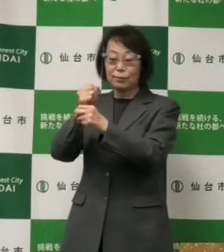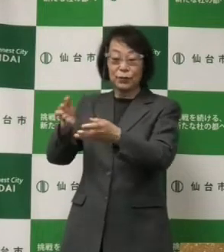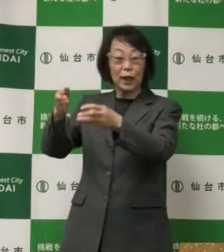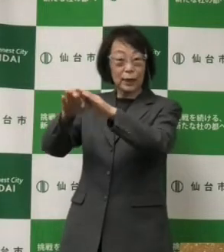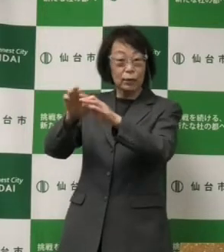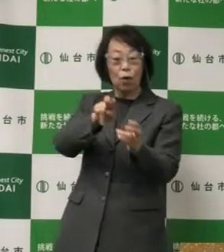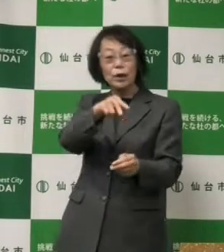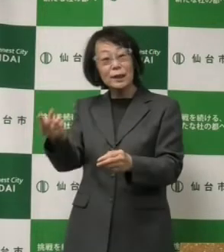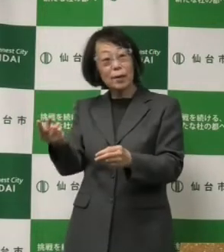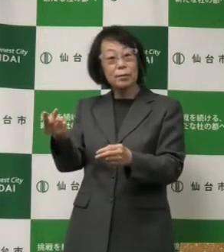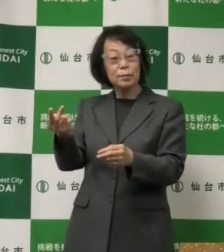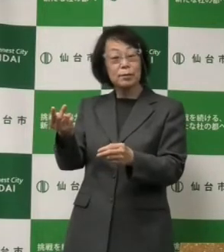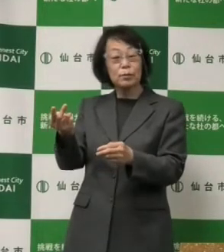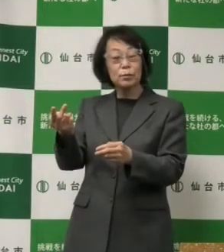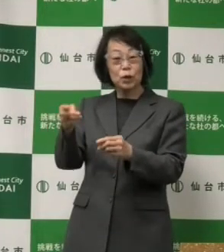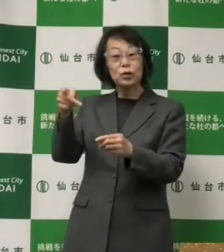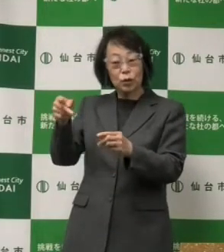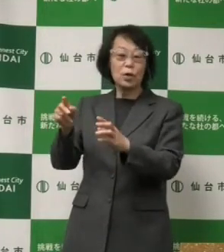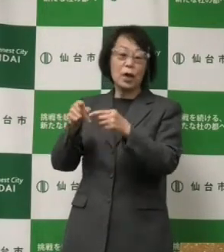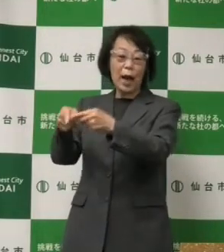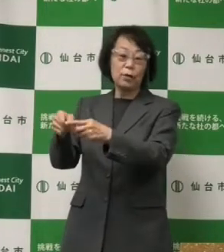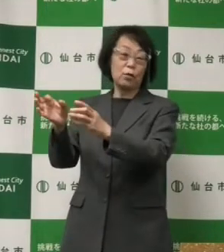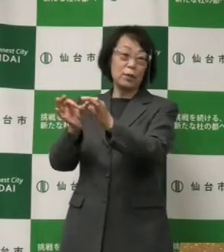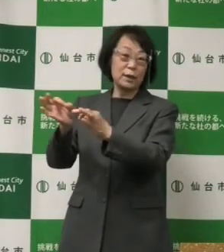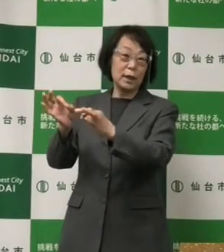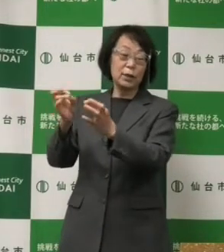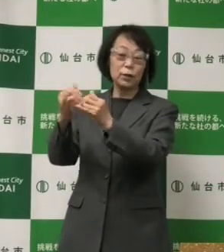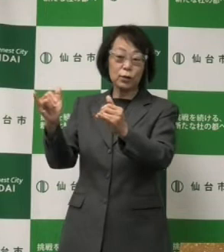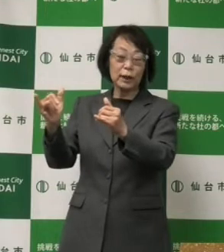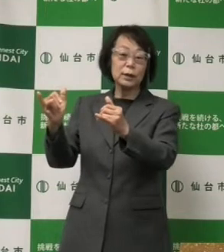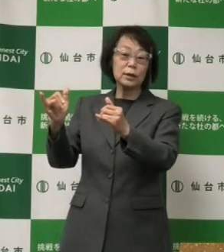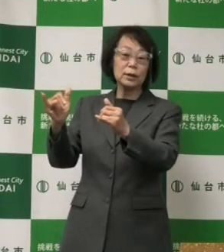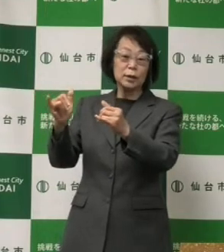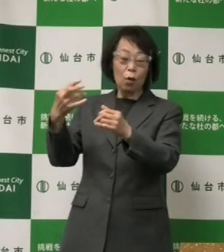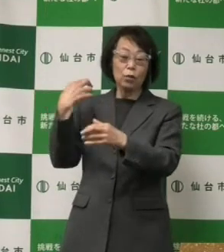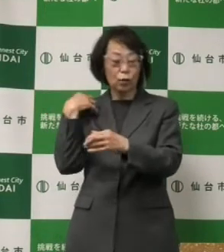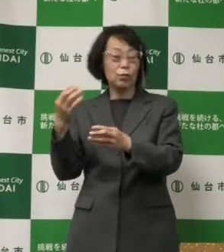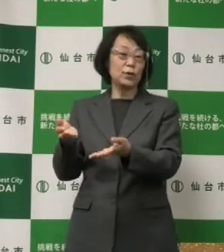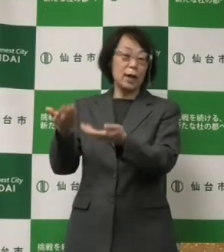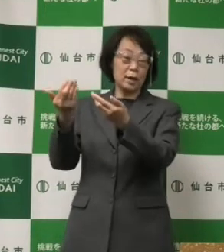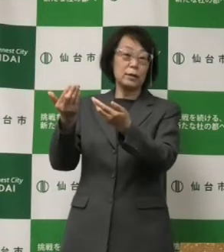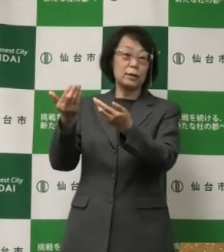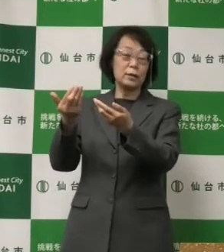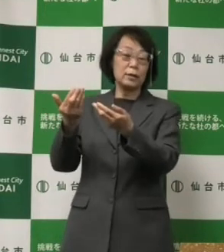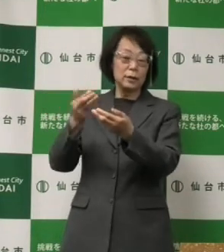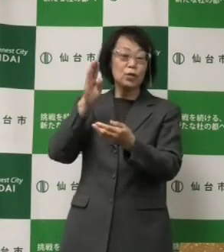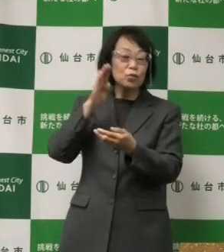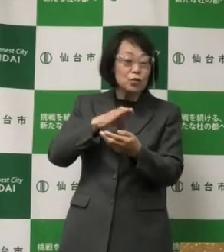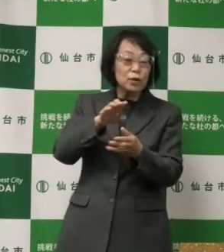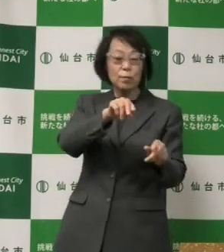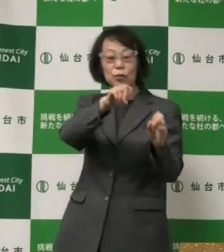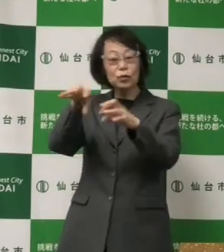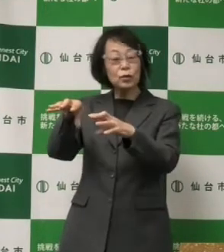で移転するテナント企業の負担を軽減し建て替えの迅速化につなげる予定としています